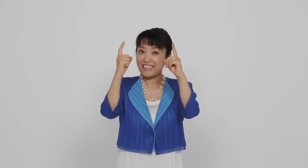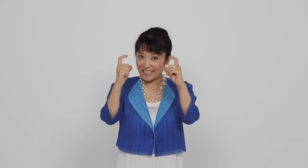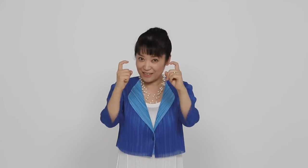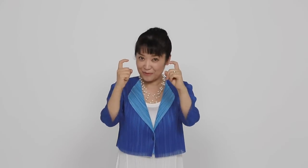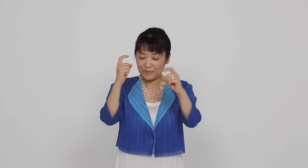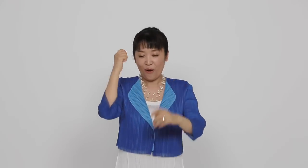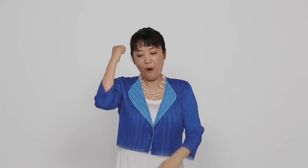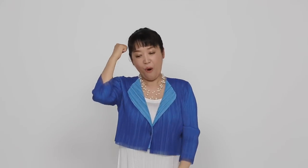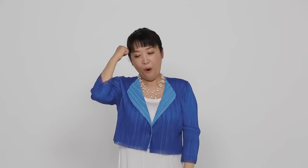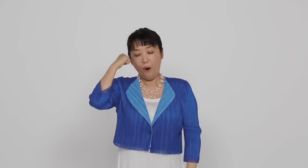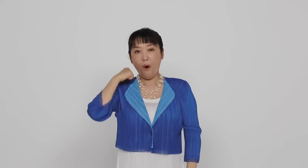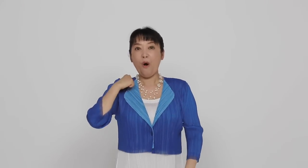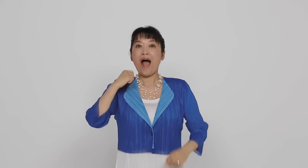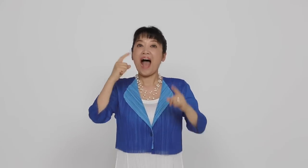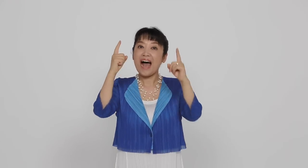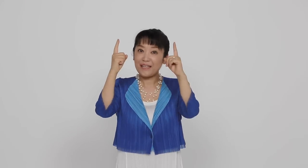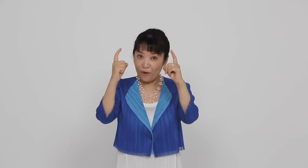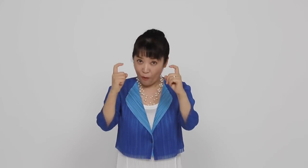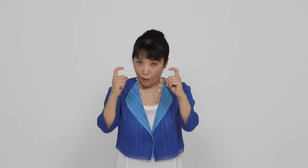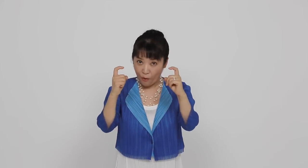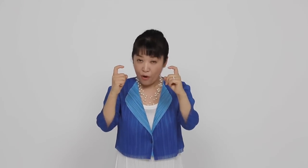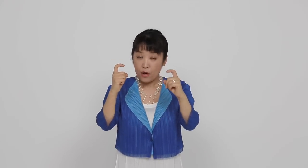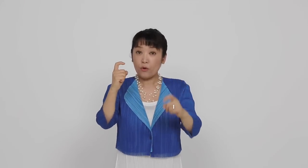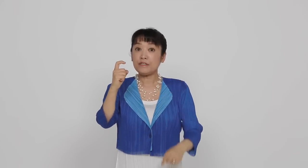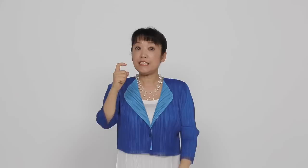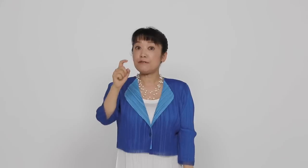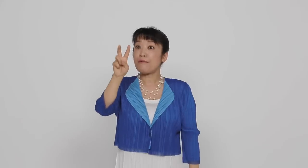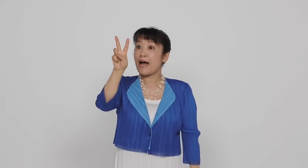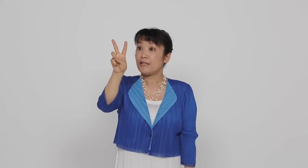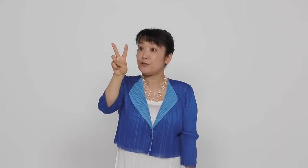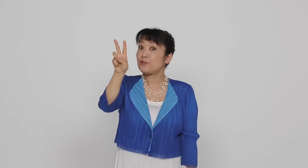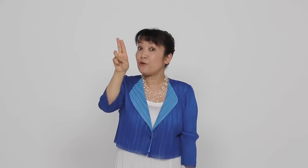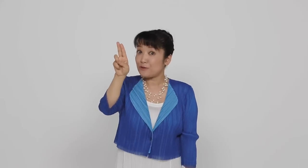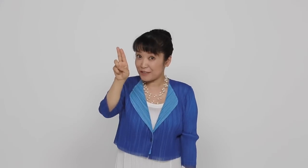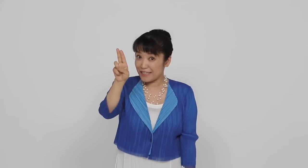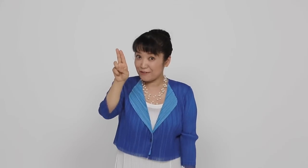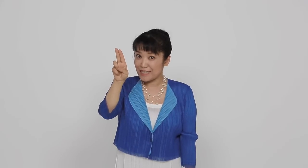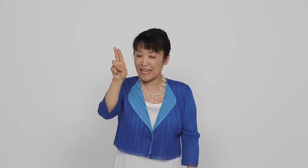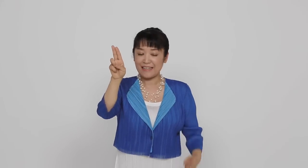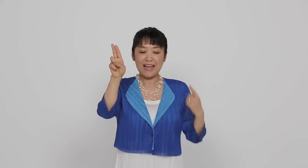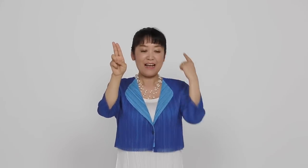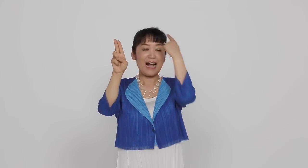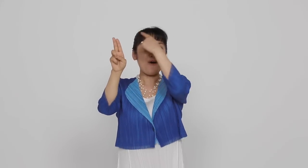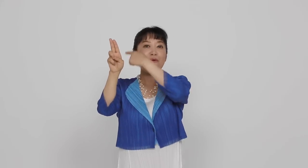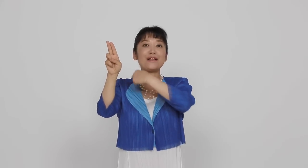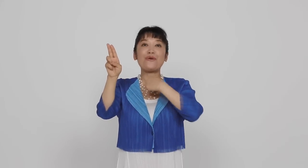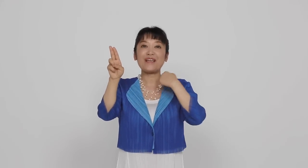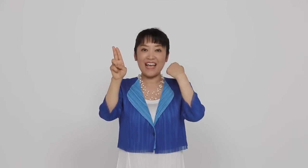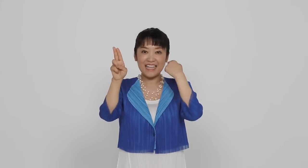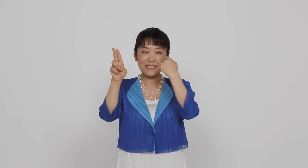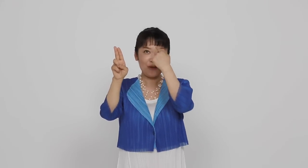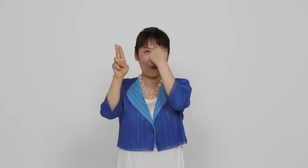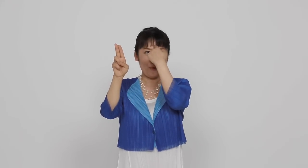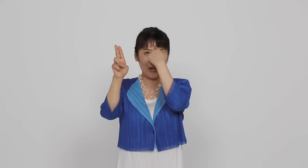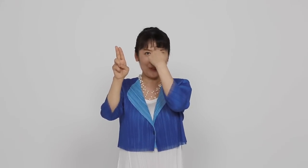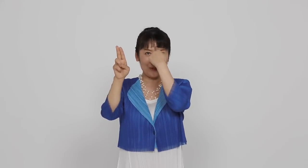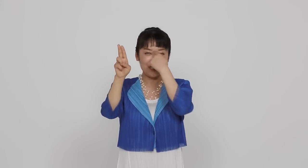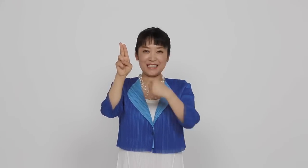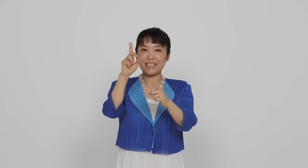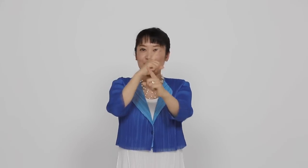拶。おはよう、こんにちははチョキをくっつけてください。顔は時計です。ここが12時、